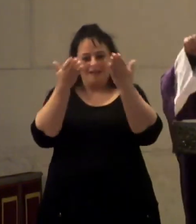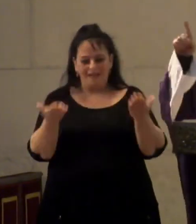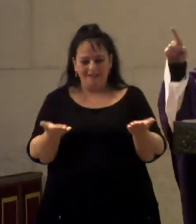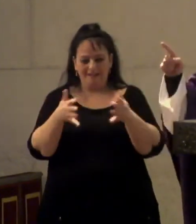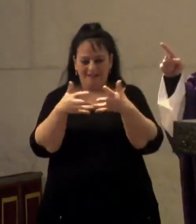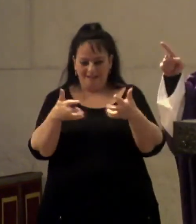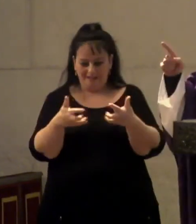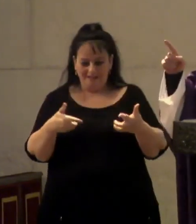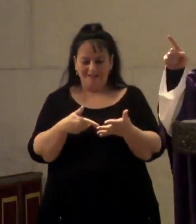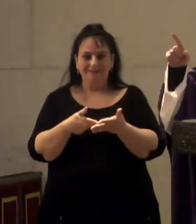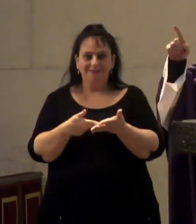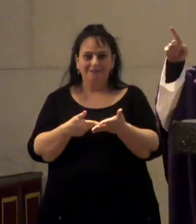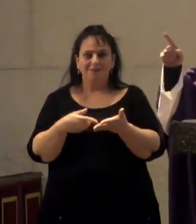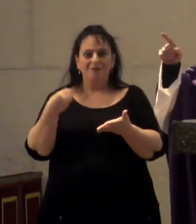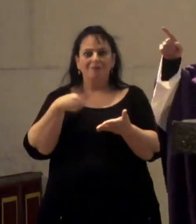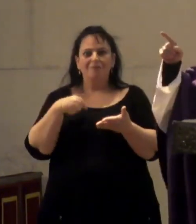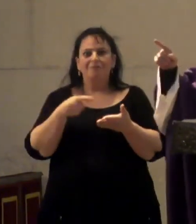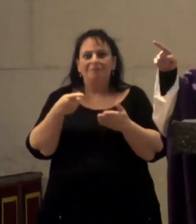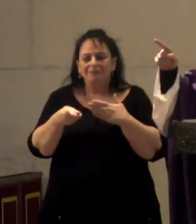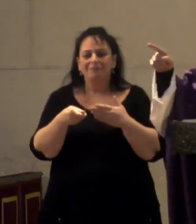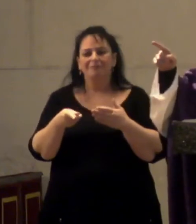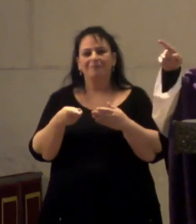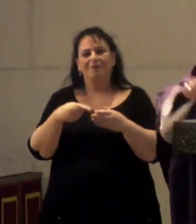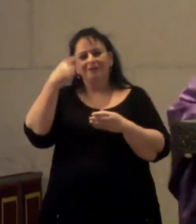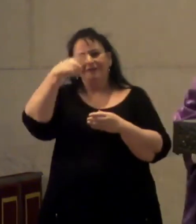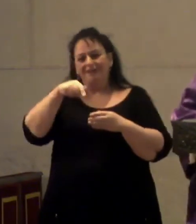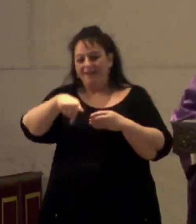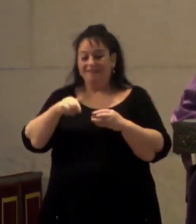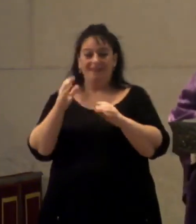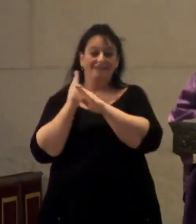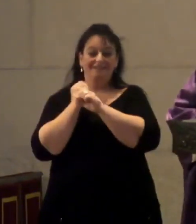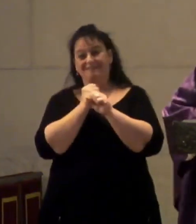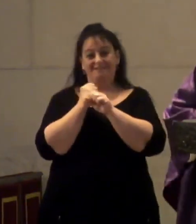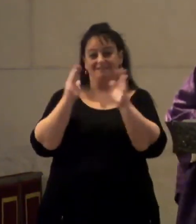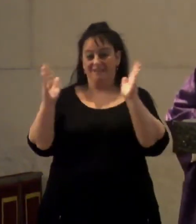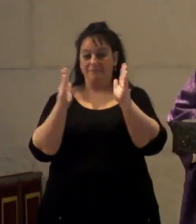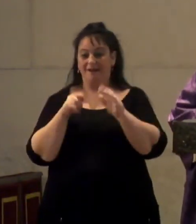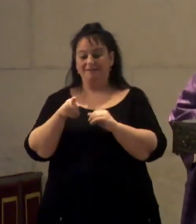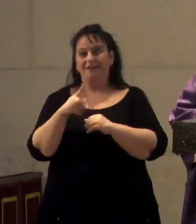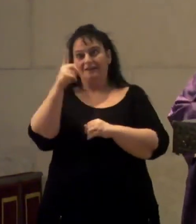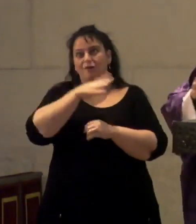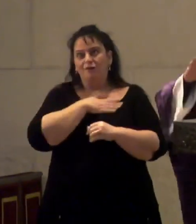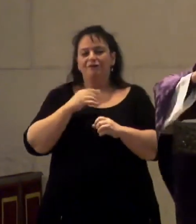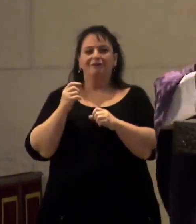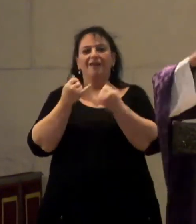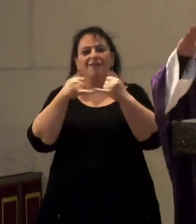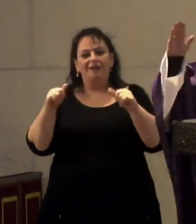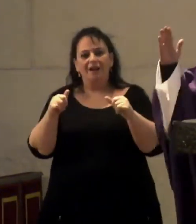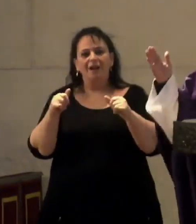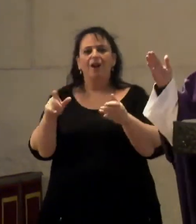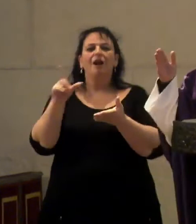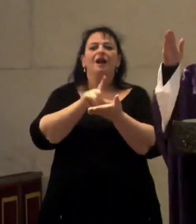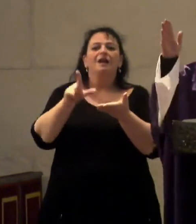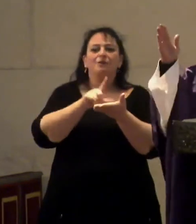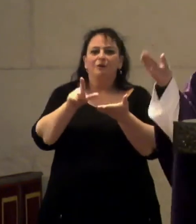será lo que está anticipando que ocurrirá en esta Semana Santa que, si Dios quiere, celebraremos. Litúrgicamente